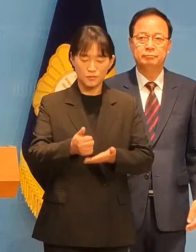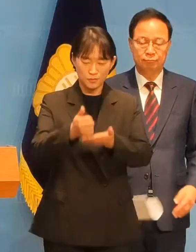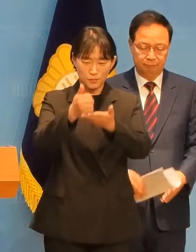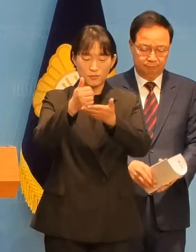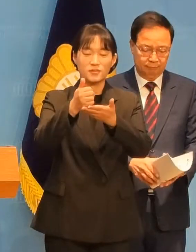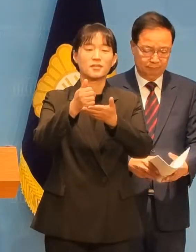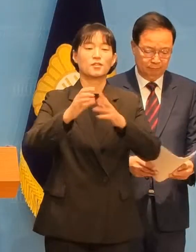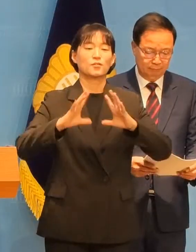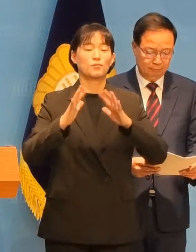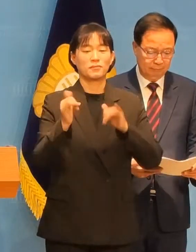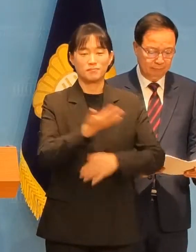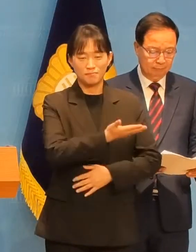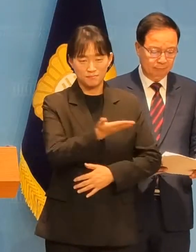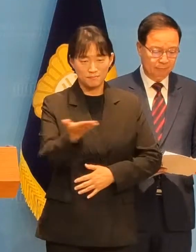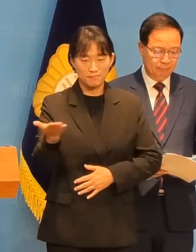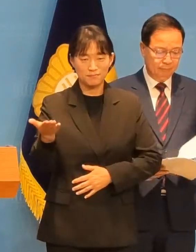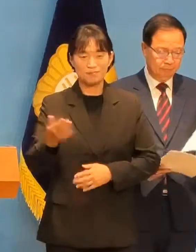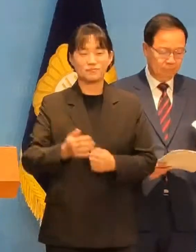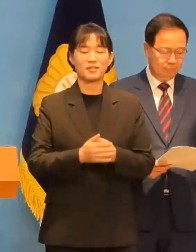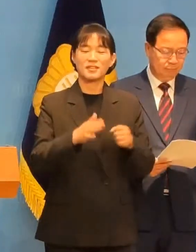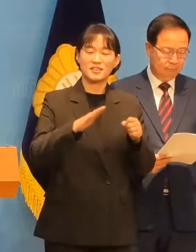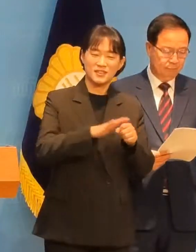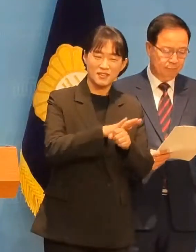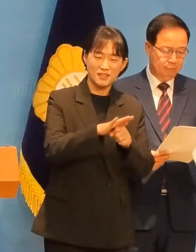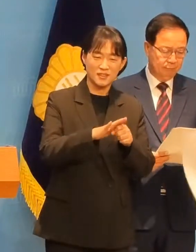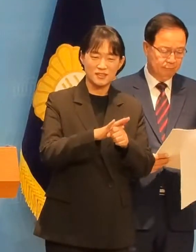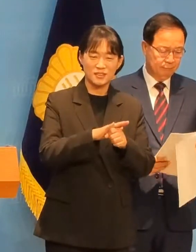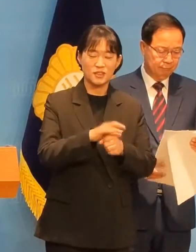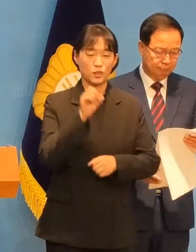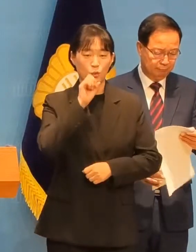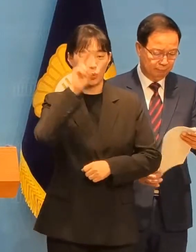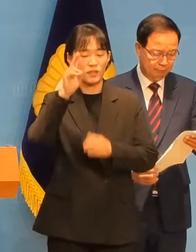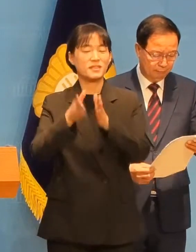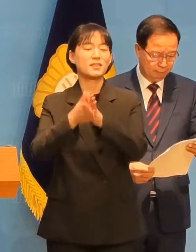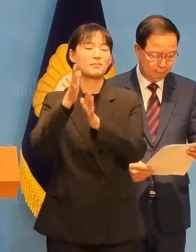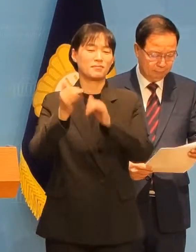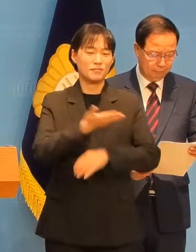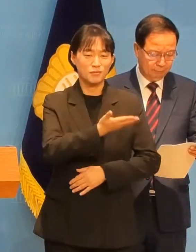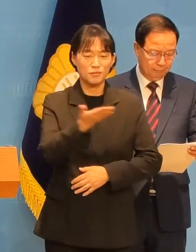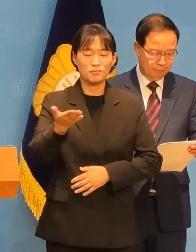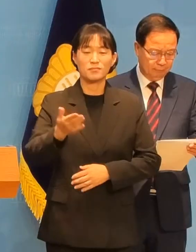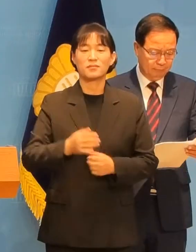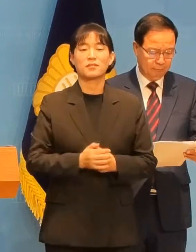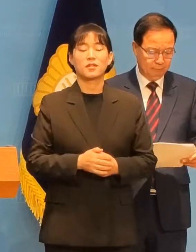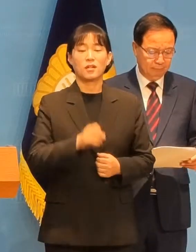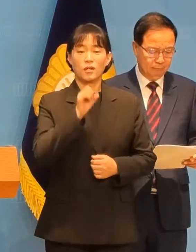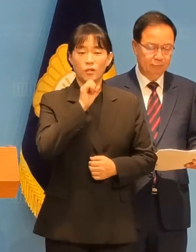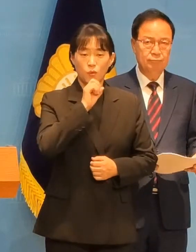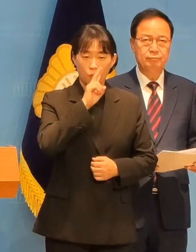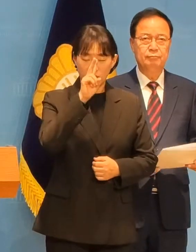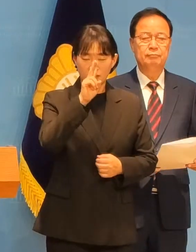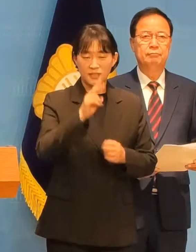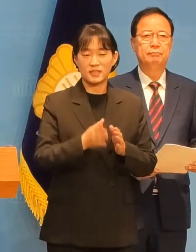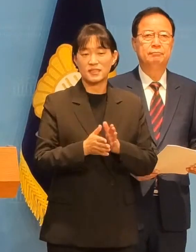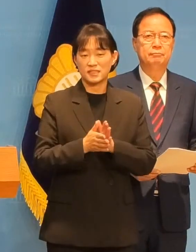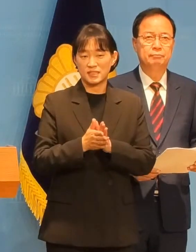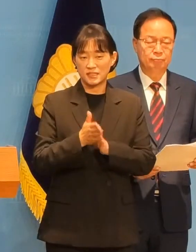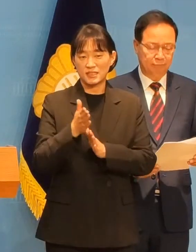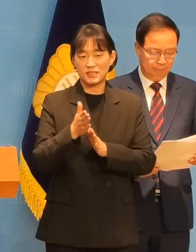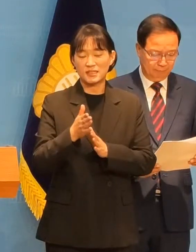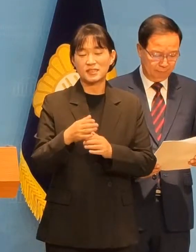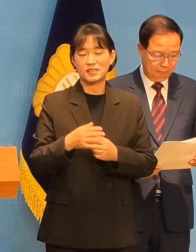존경하는 국민 여러분, 사랑하는 용인 시민 여러분, 용인시정 당협위원장